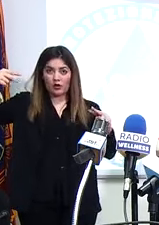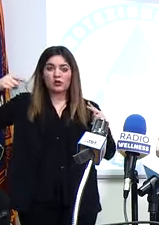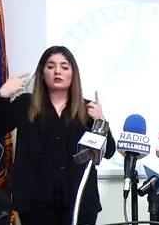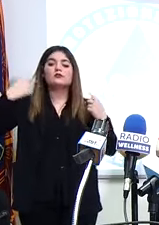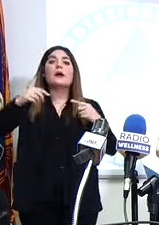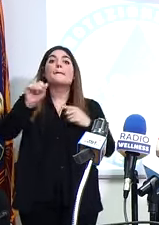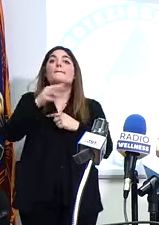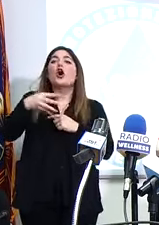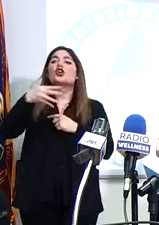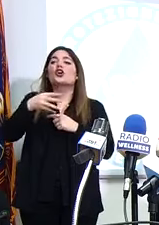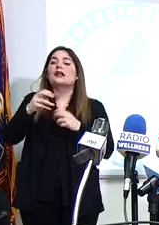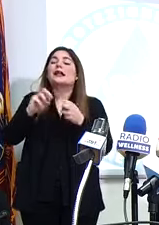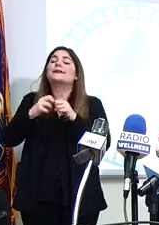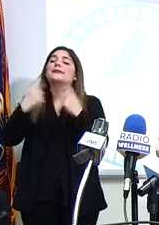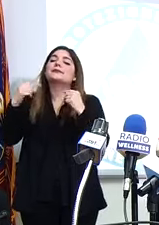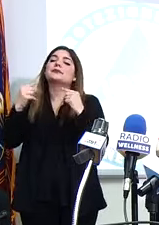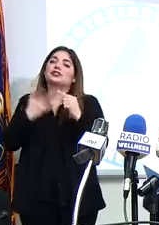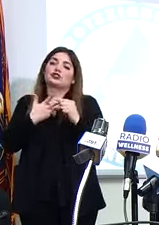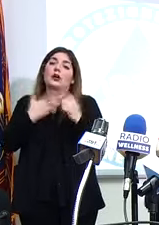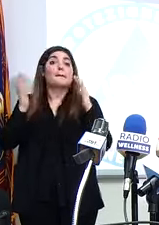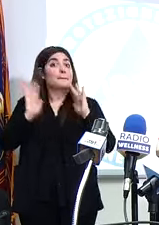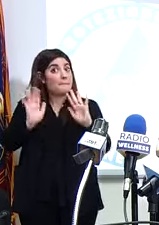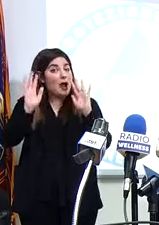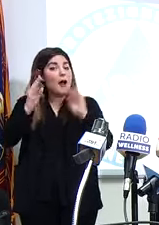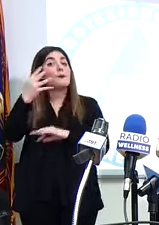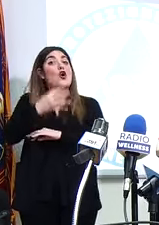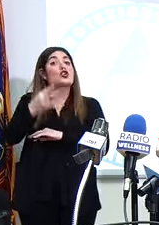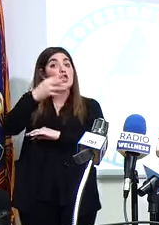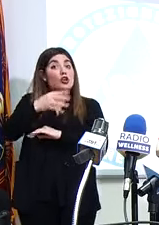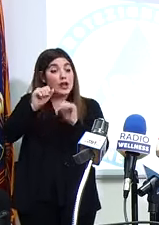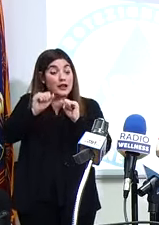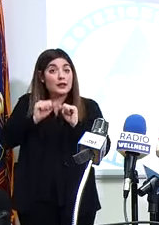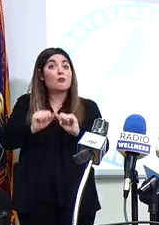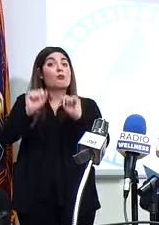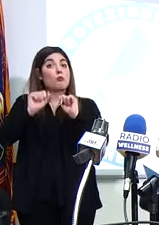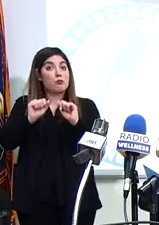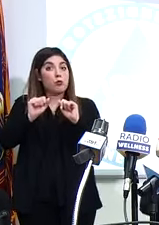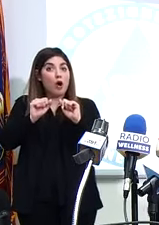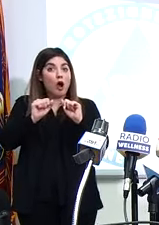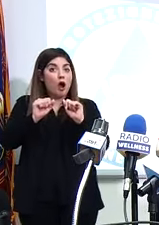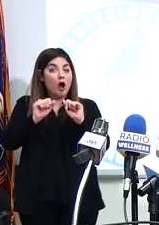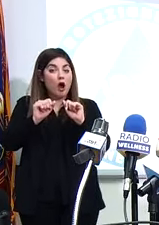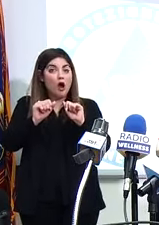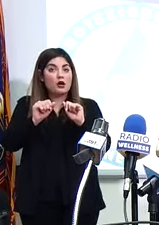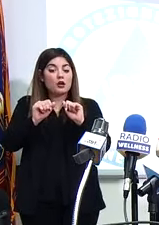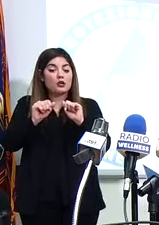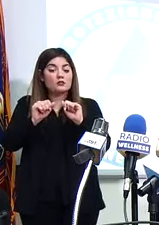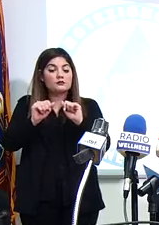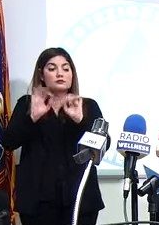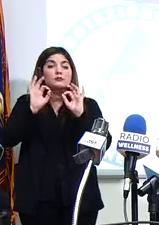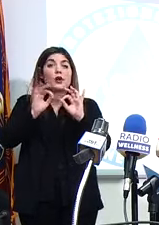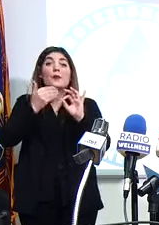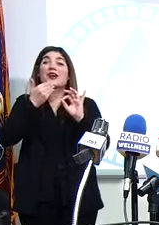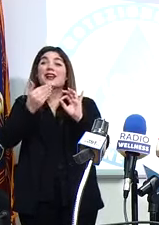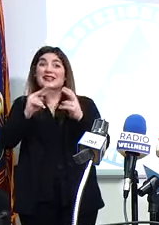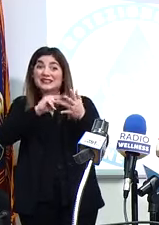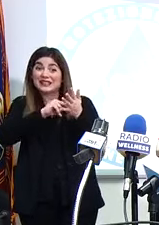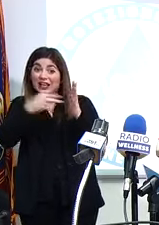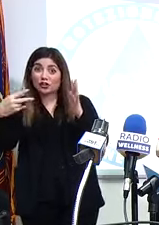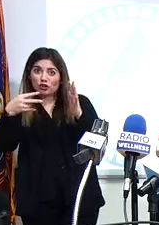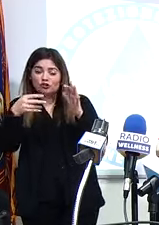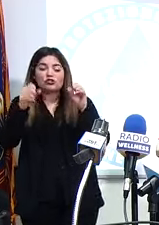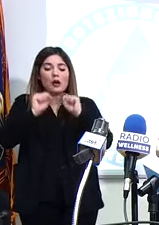problemino. Però i monoclonali si possono disegnare su siti specifici con questa tecnologia che vi ho detto,